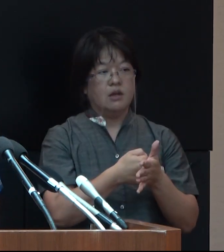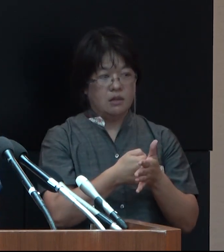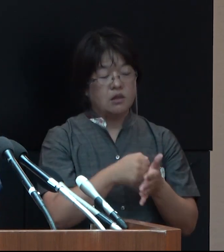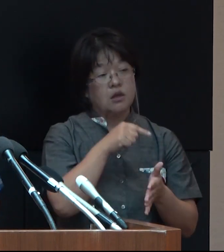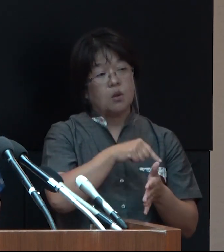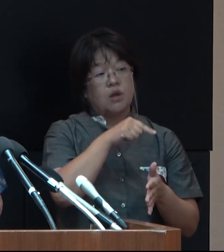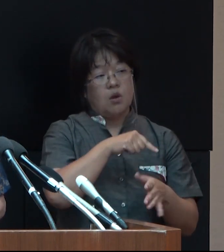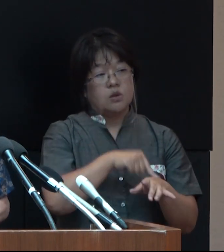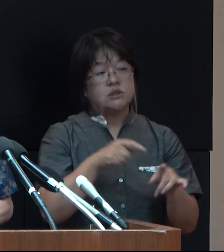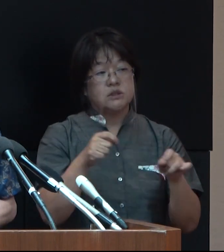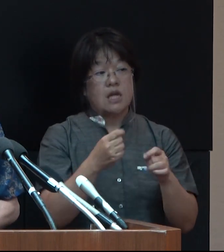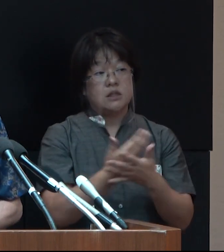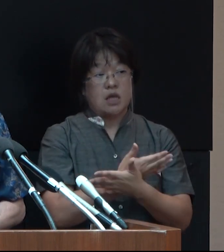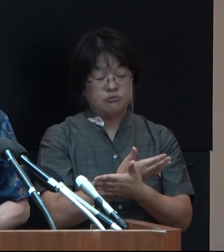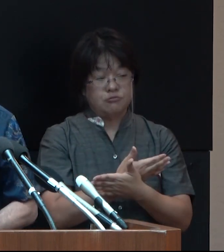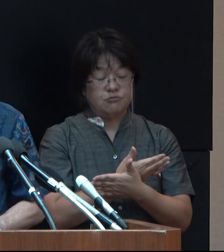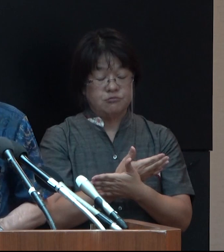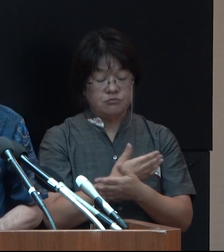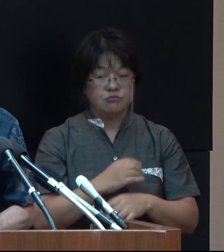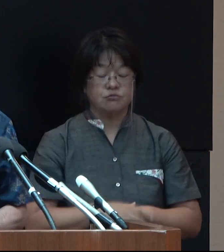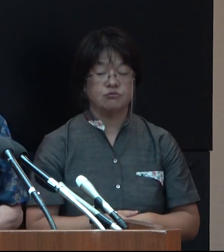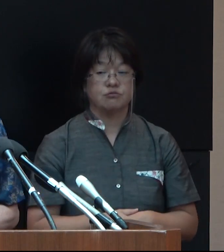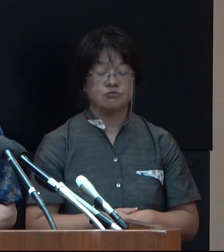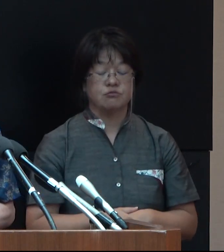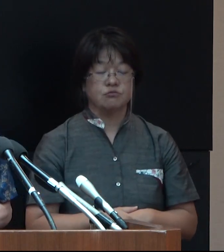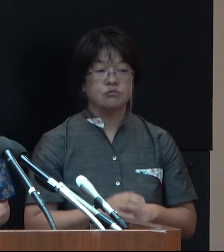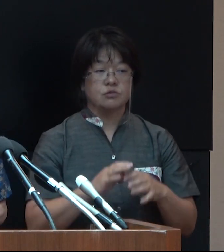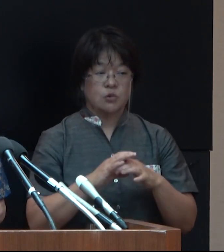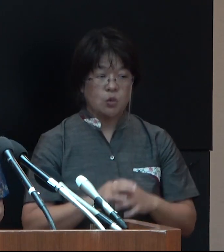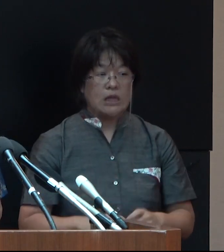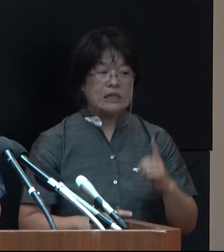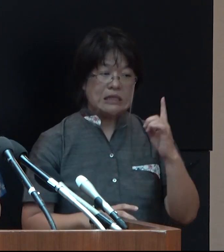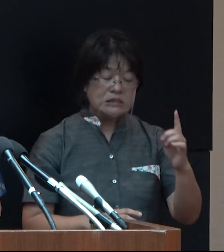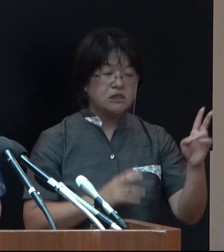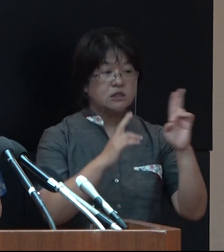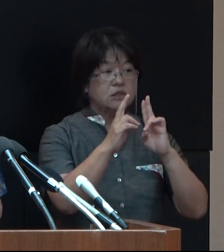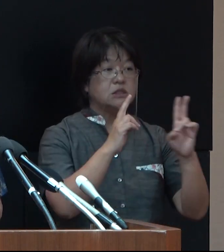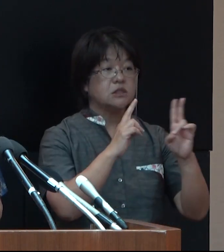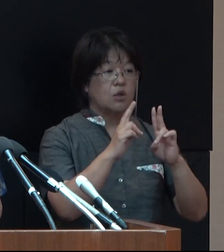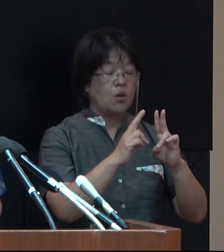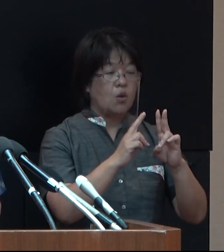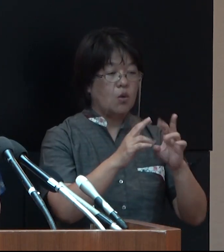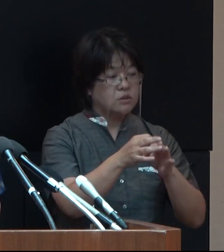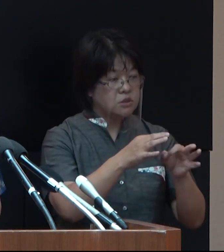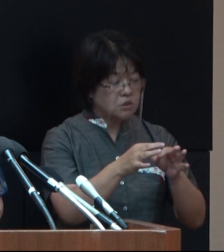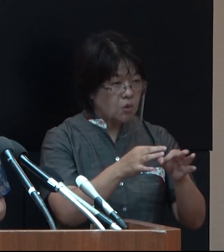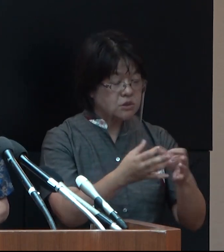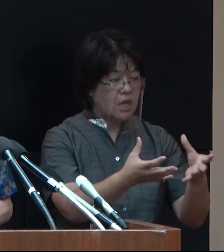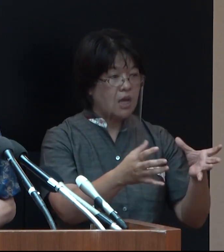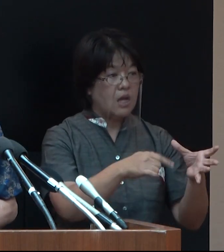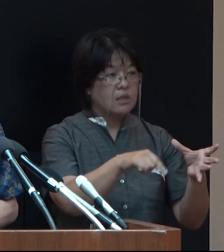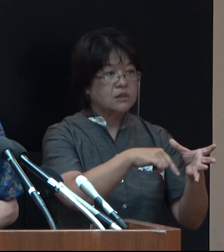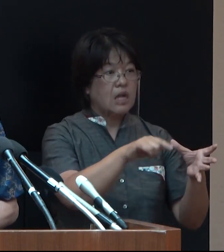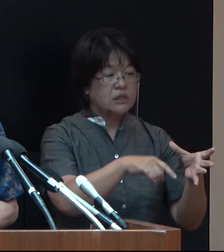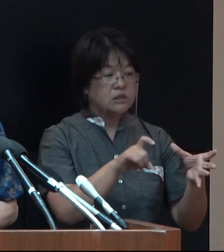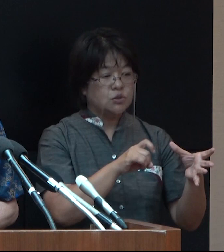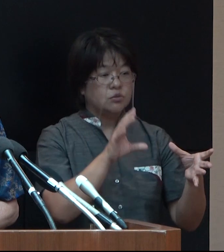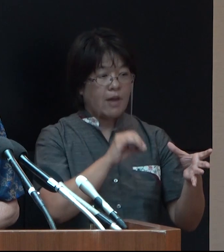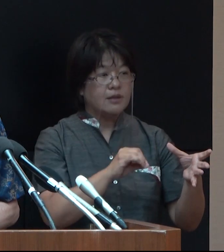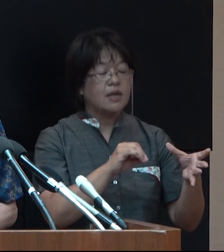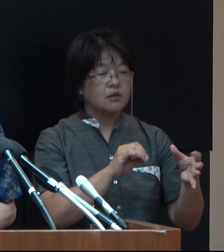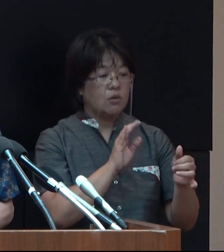になりますので、1事業者あたり10万円のその支援